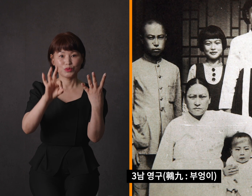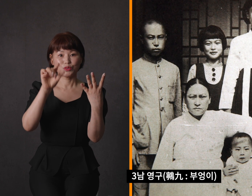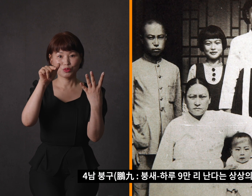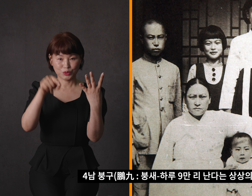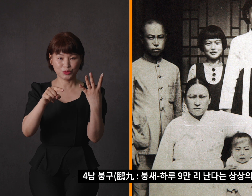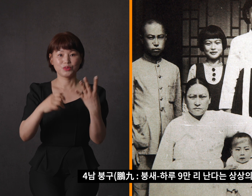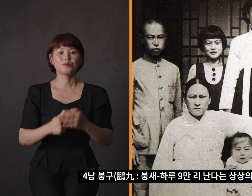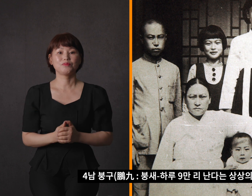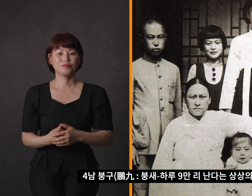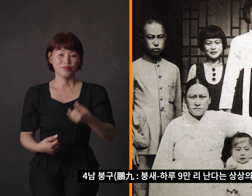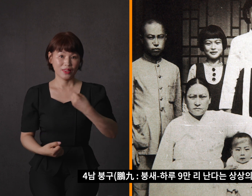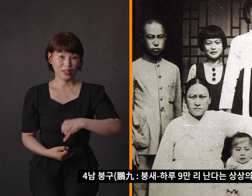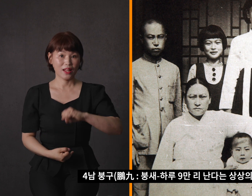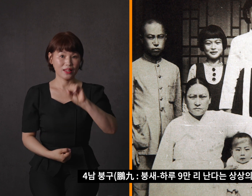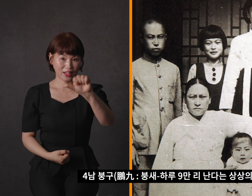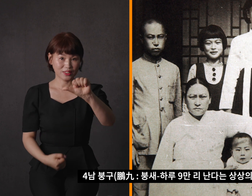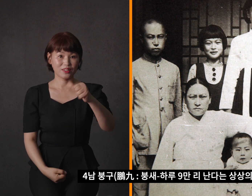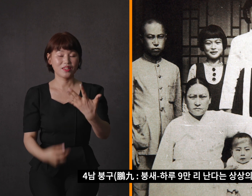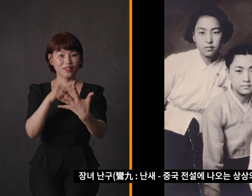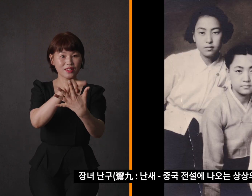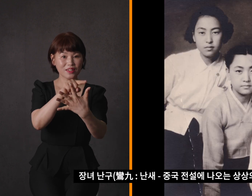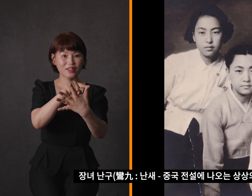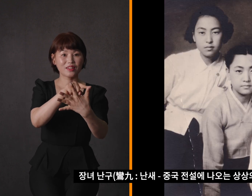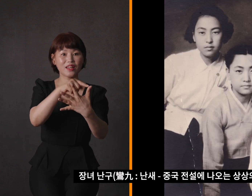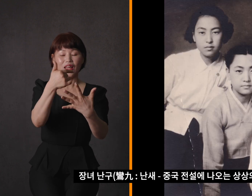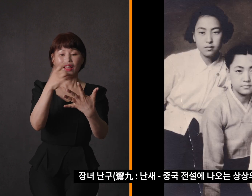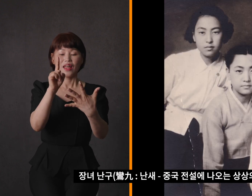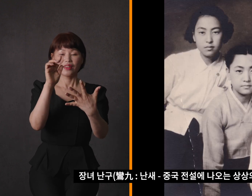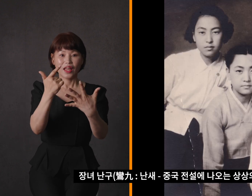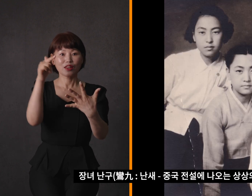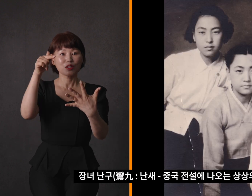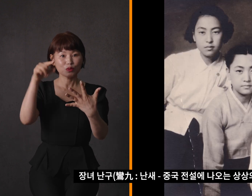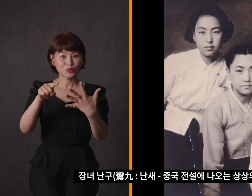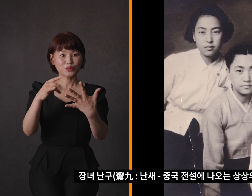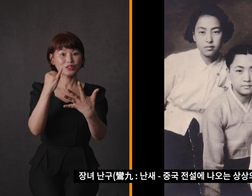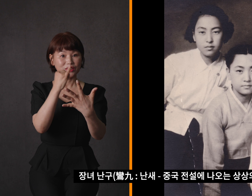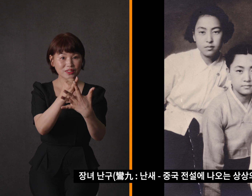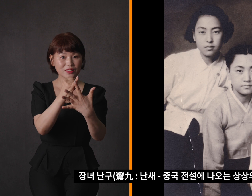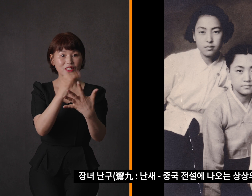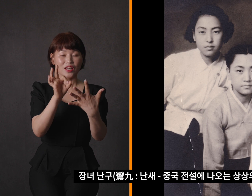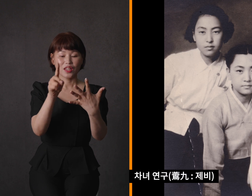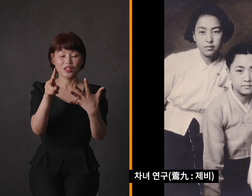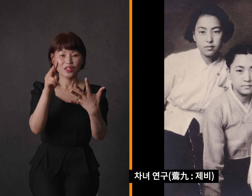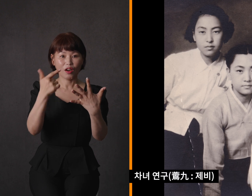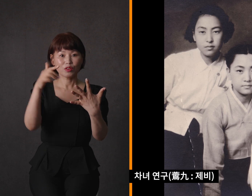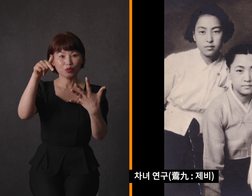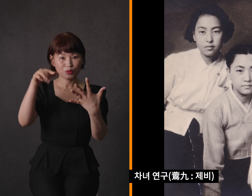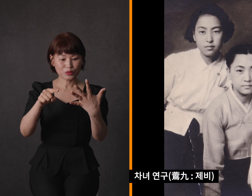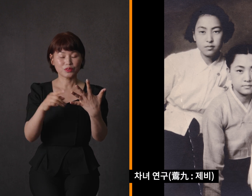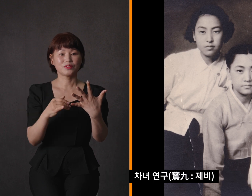부엉이, 사남 붕구, 붕새, 장녀 난구, 난새,